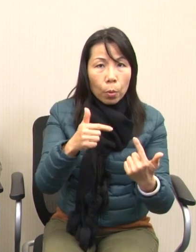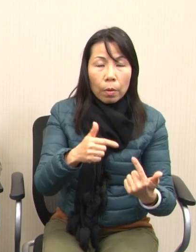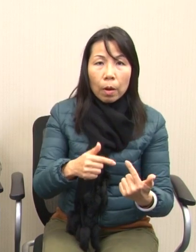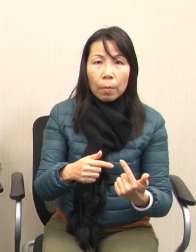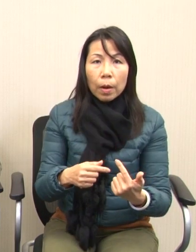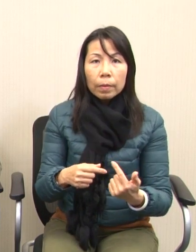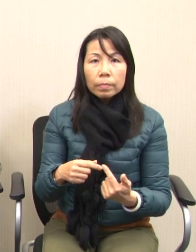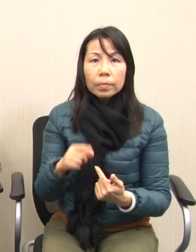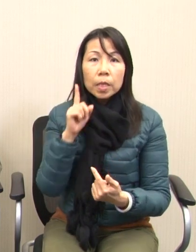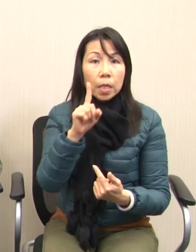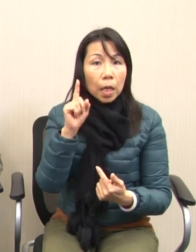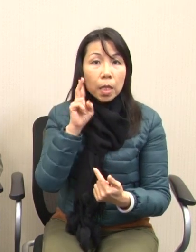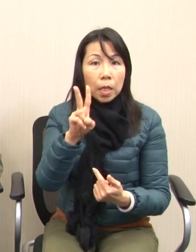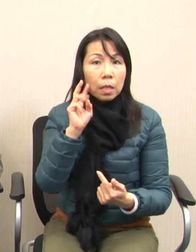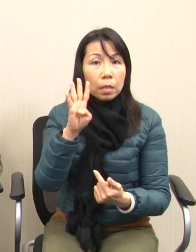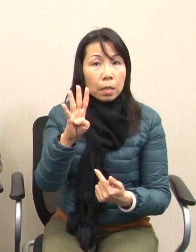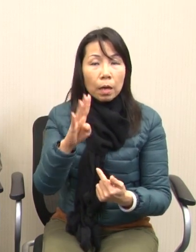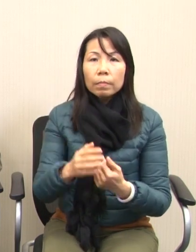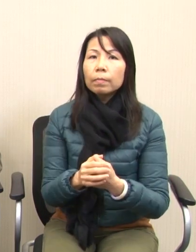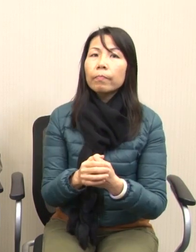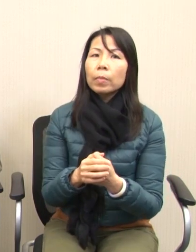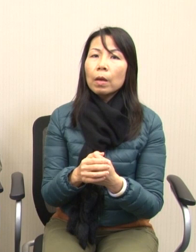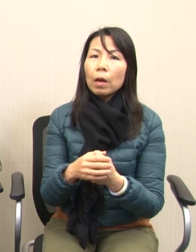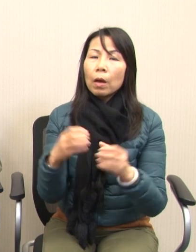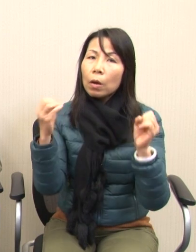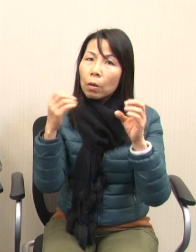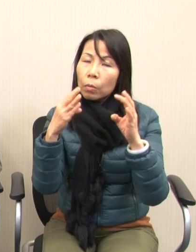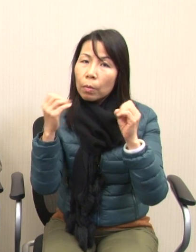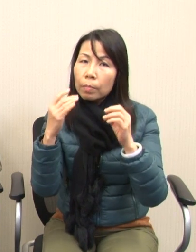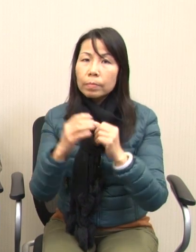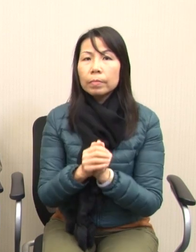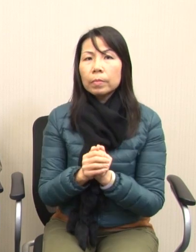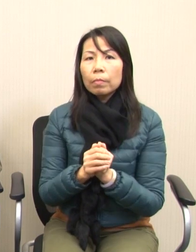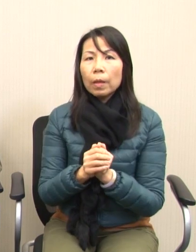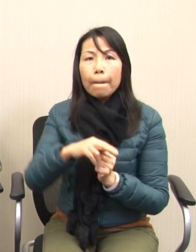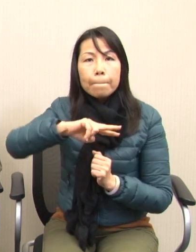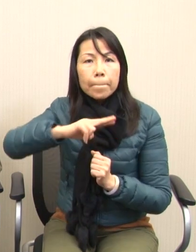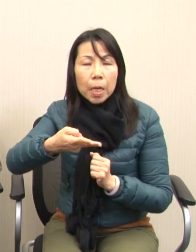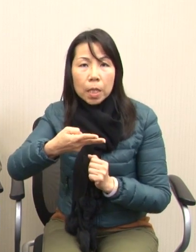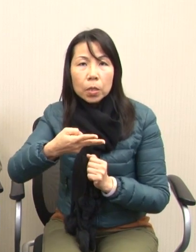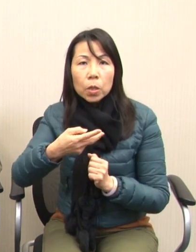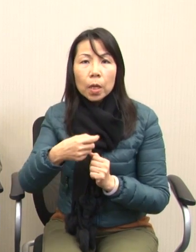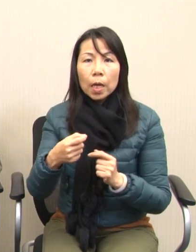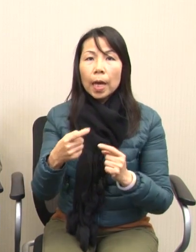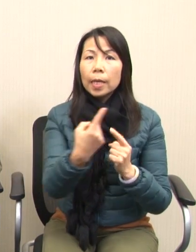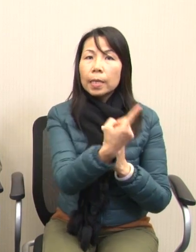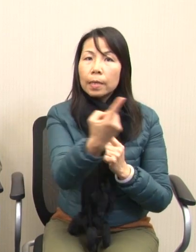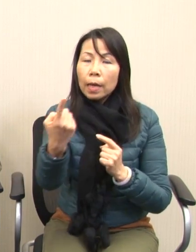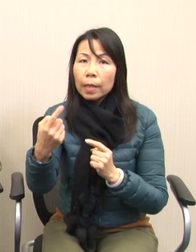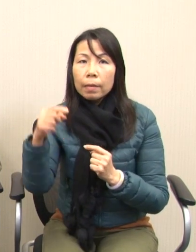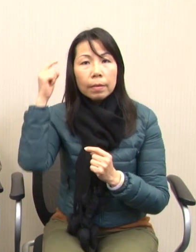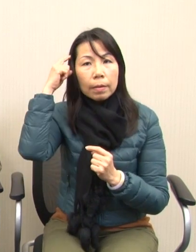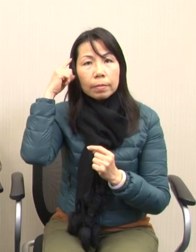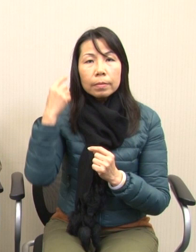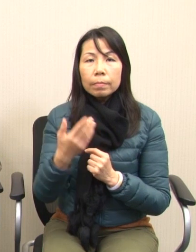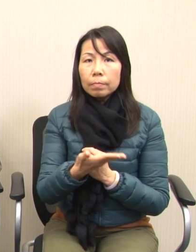D4 三個的所謂 商討日， 商討日，然後形成的民意。我告訴你，你